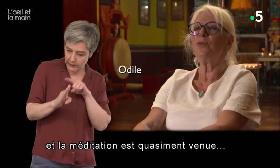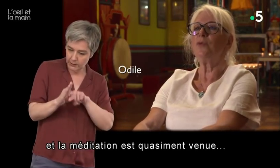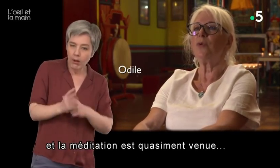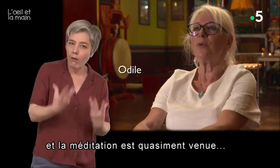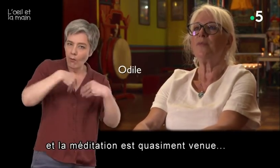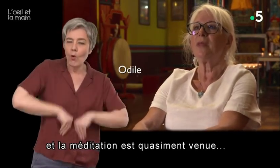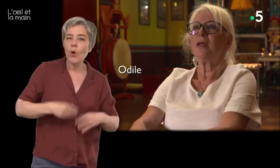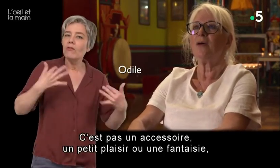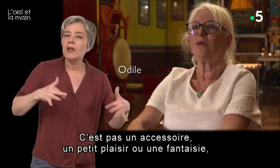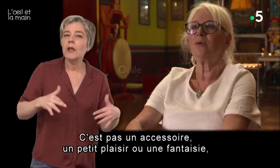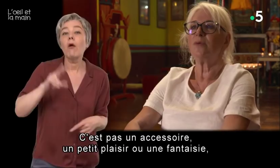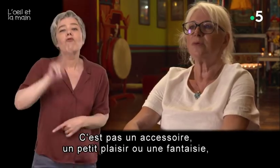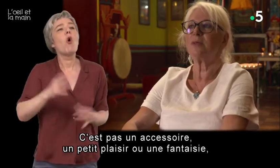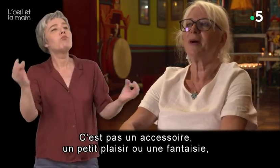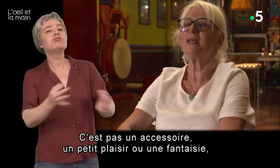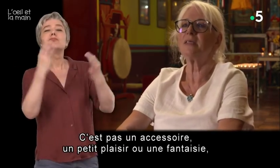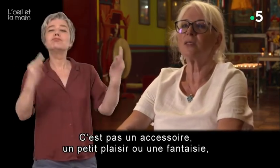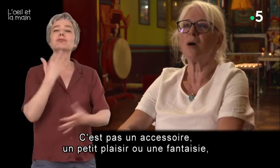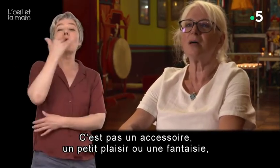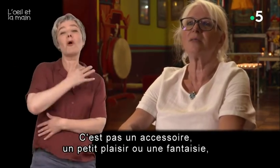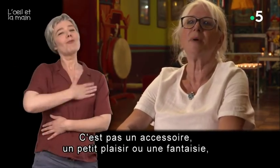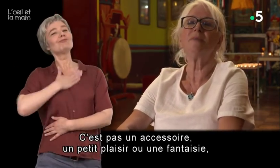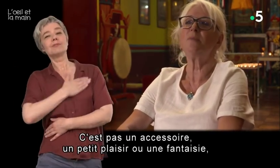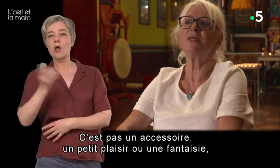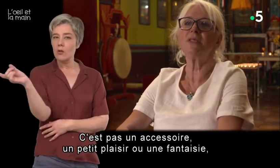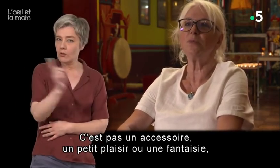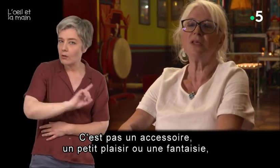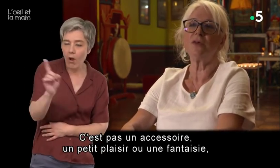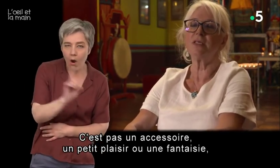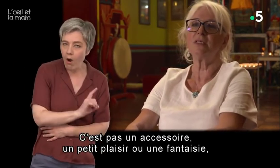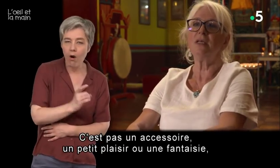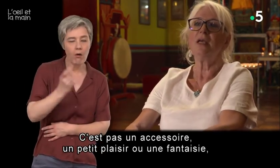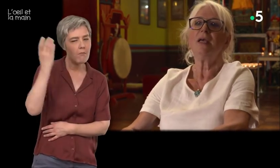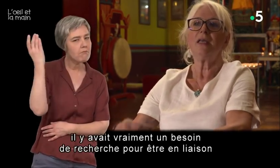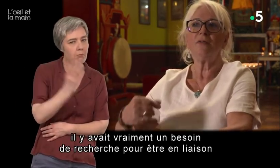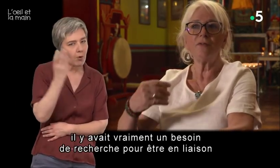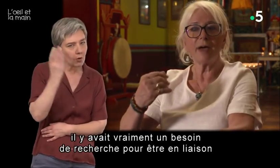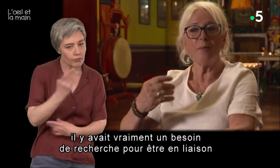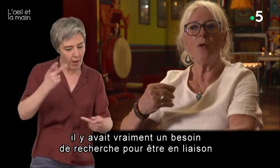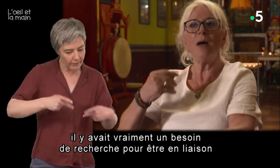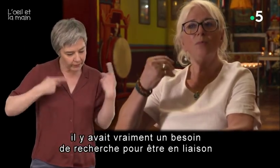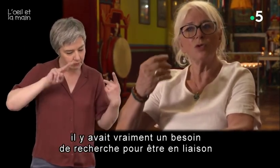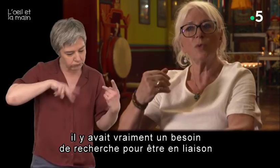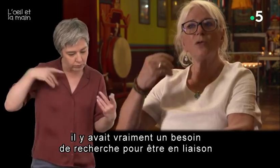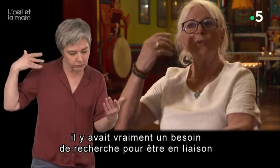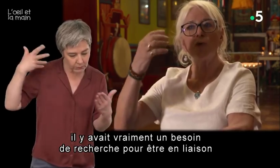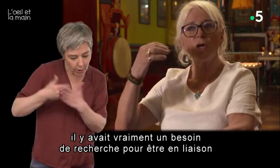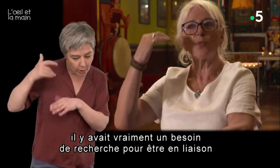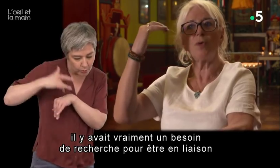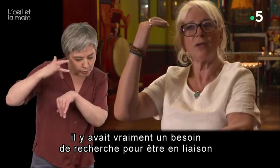venue, c'est pas un accessoire, c'est pas un petit plaisir, une petite fantaisie. Il y avait vraiment un besoin de recherche pour être